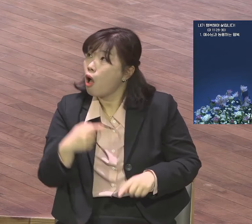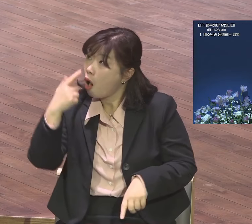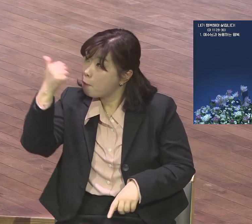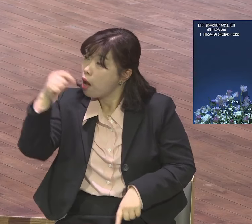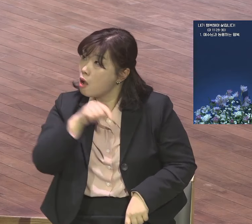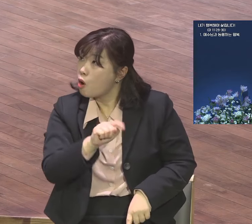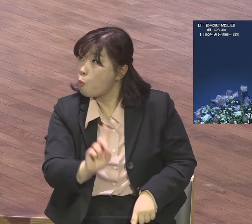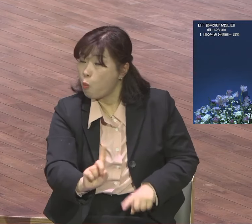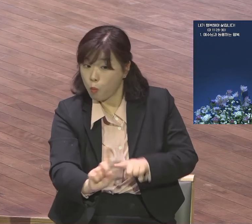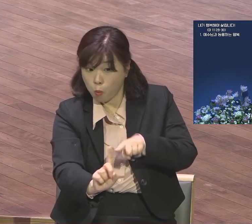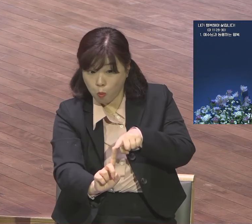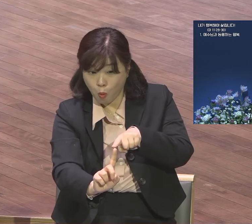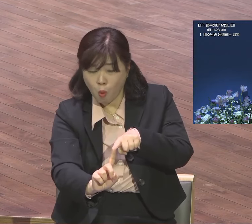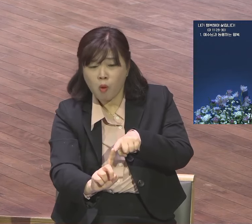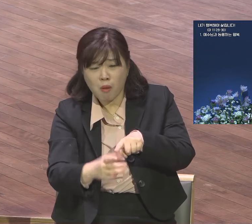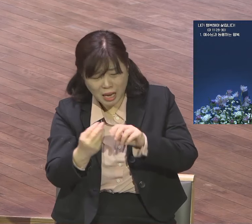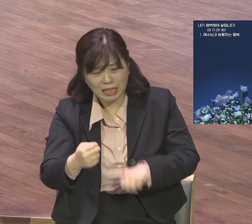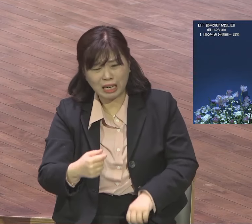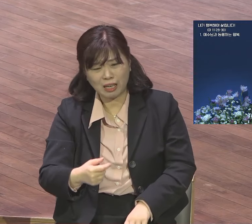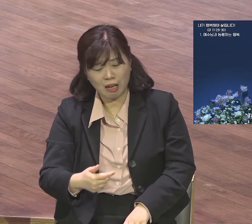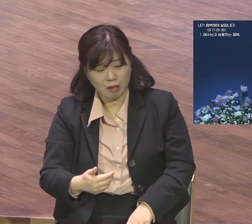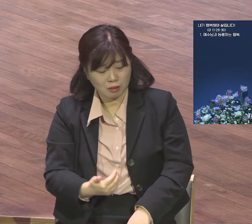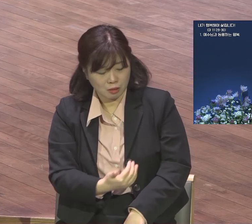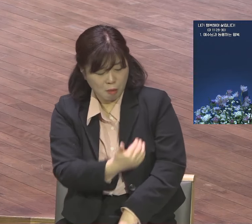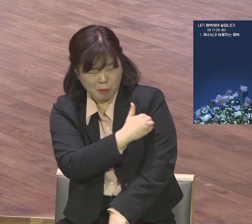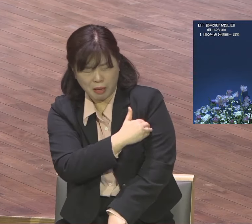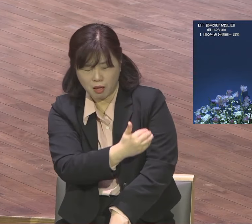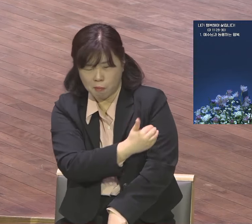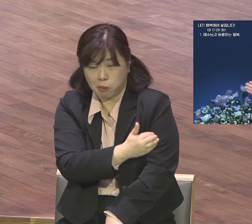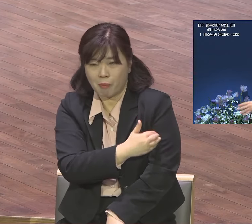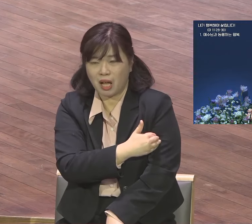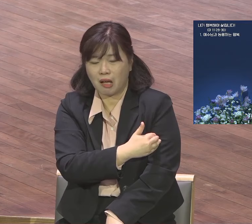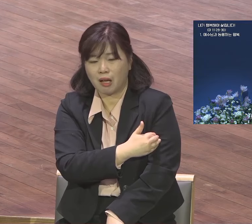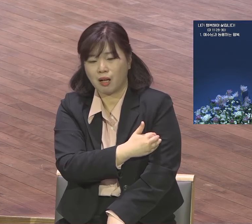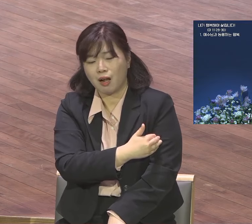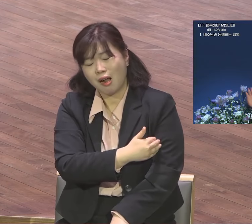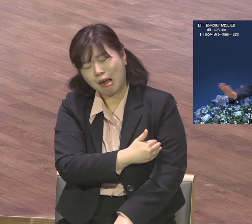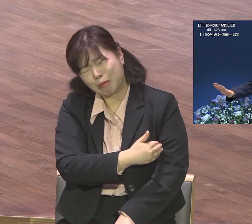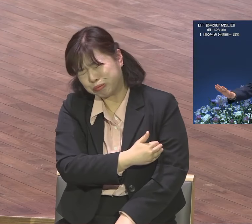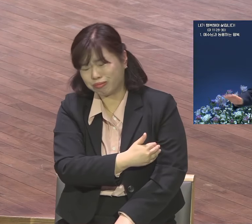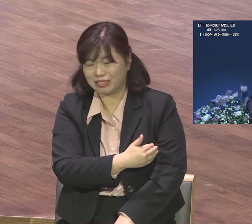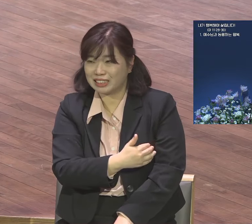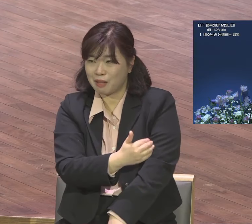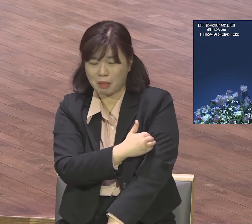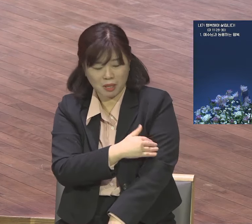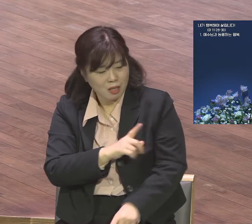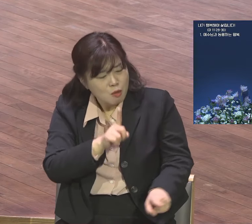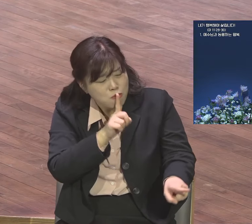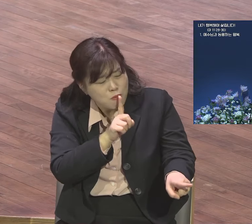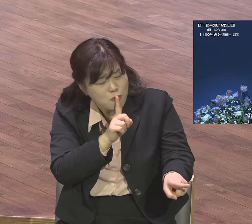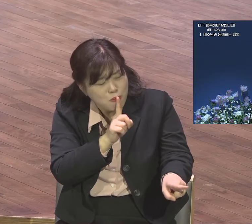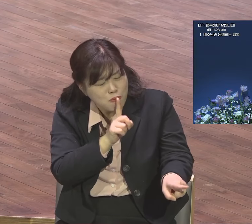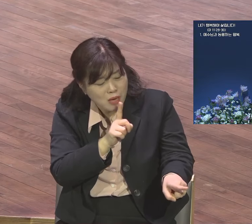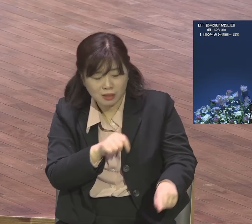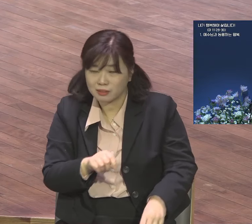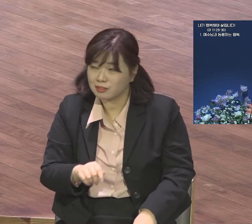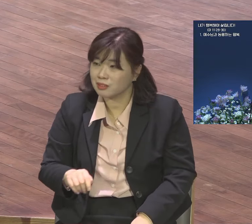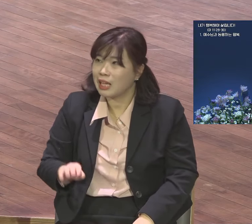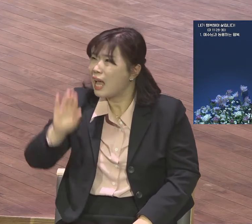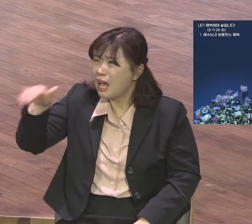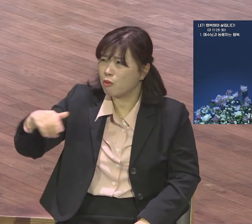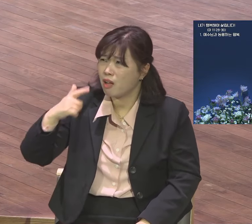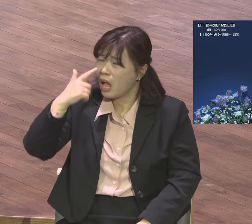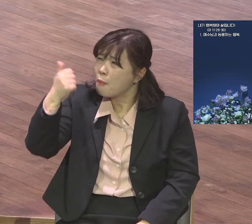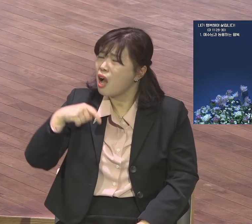정말 어떻게 보면 귀찮을 정도로 아빠 이거 뭐야? 아빠 이거 뭐야? 아빠 이거 뭐야? 그럼 야 조용히 해 이렇게 합니까? 안 합니다. 그렇게